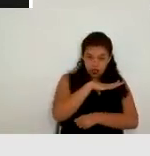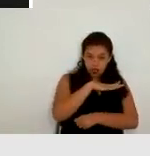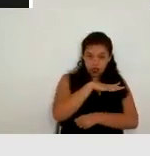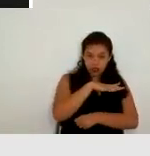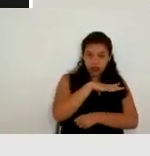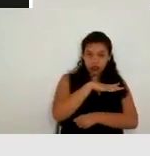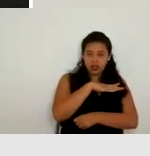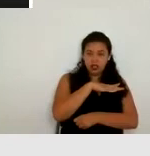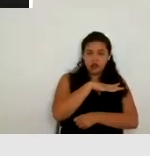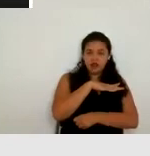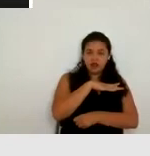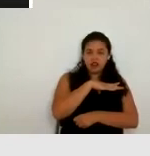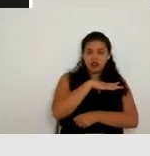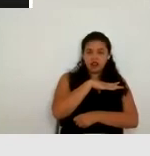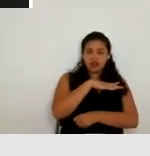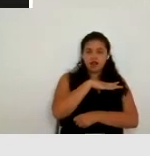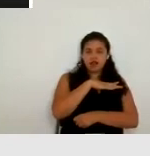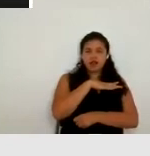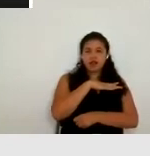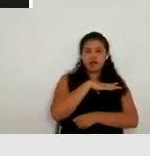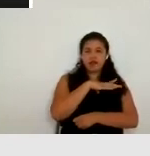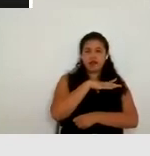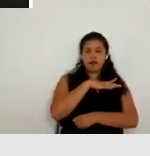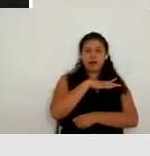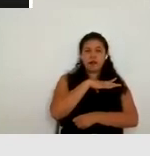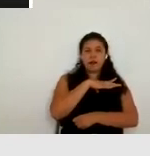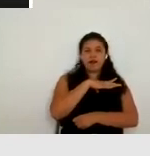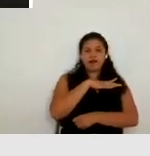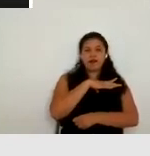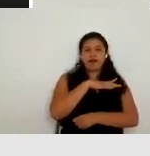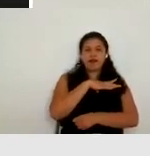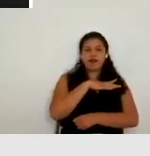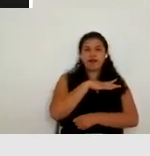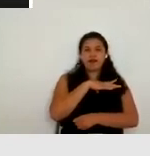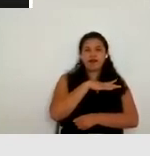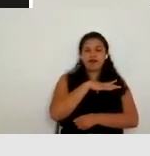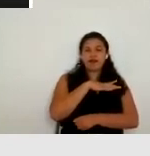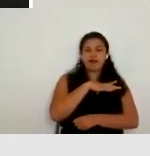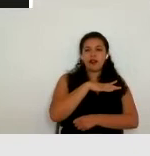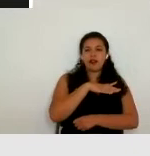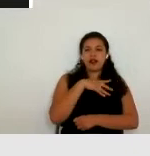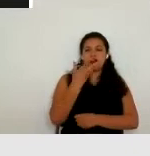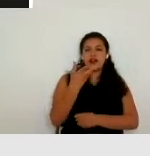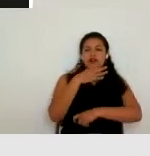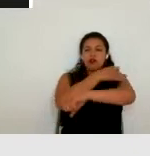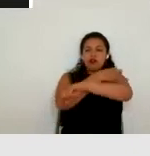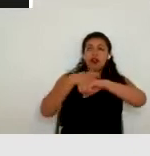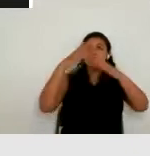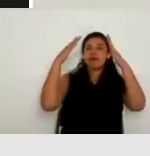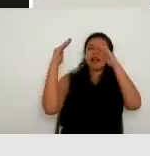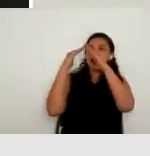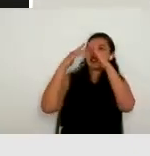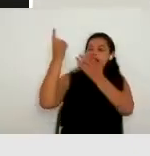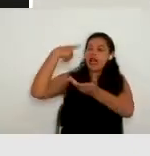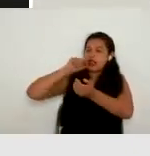grama en la familia que vive bajo el mismo techo